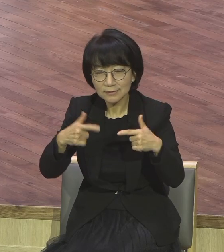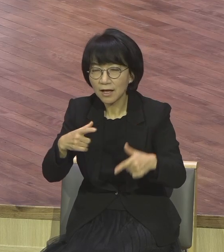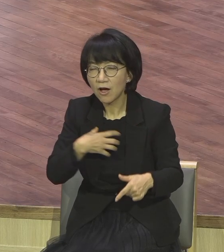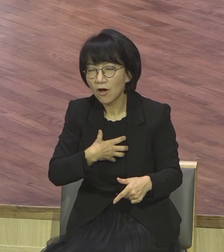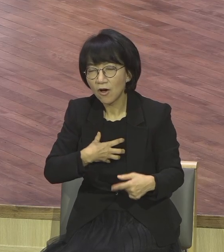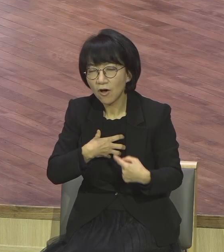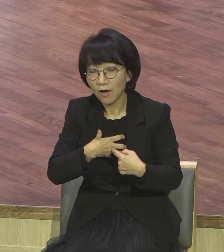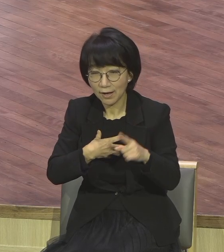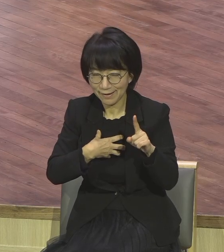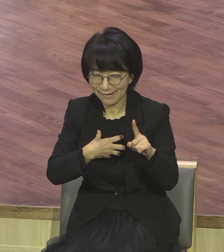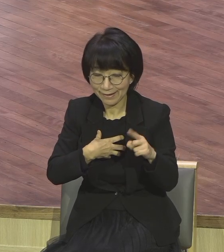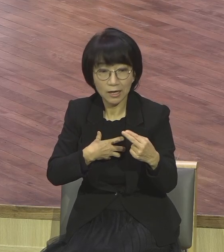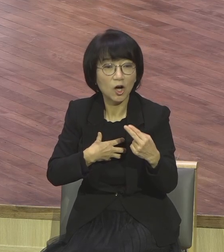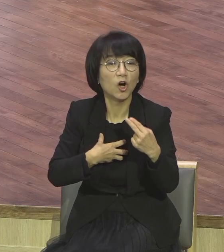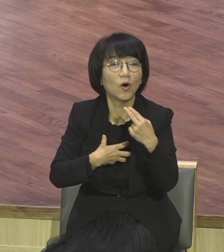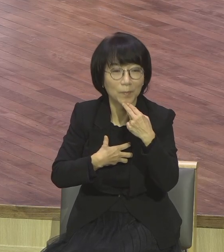근심에서 빠져나옵니다